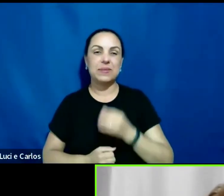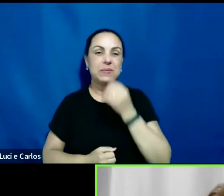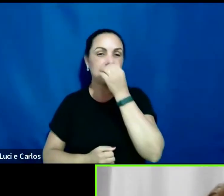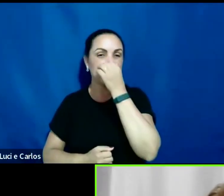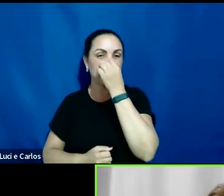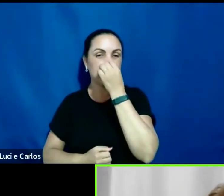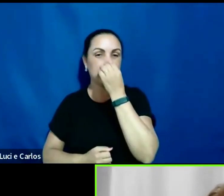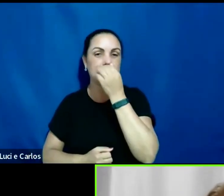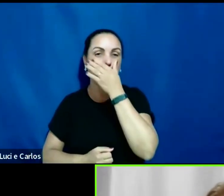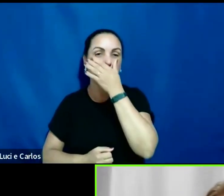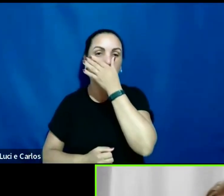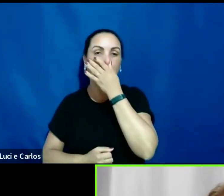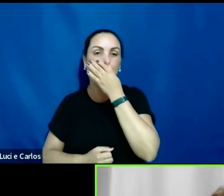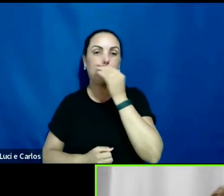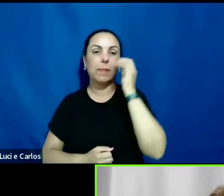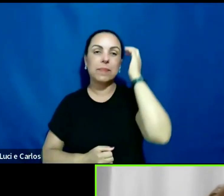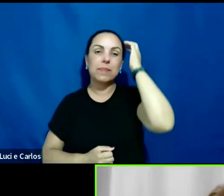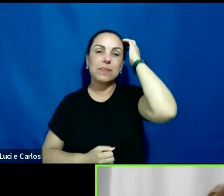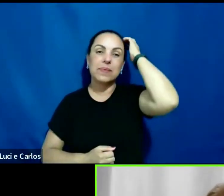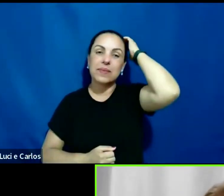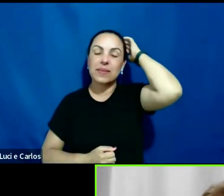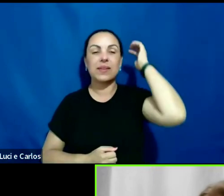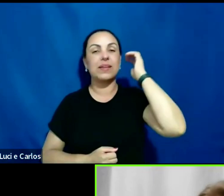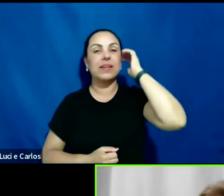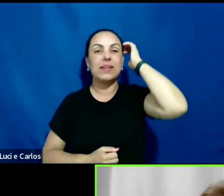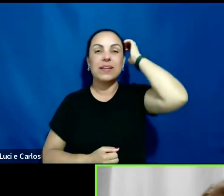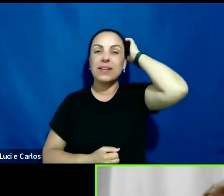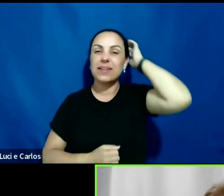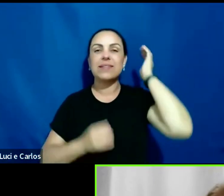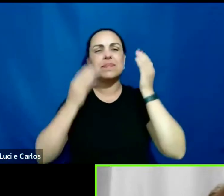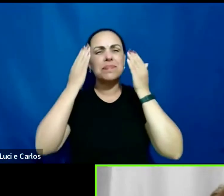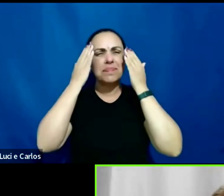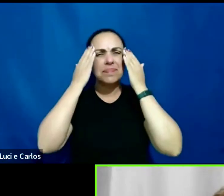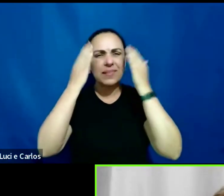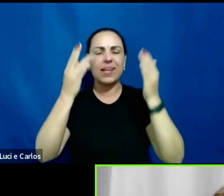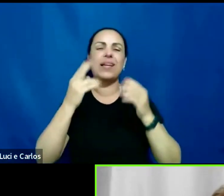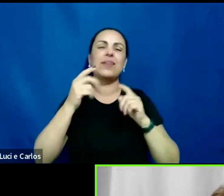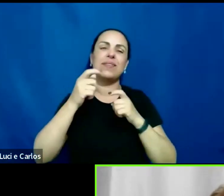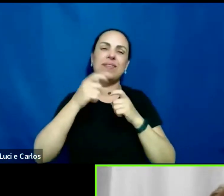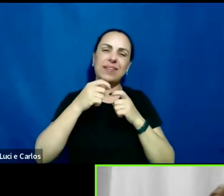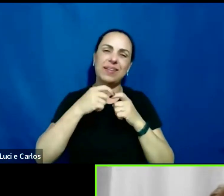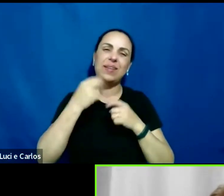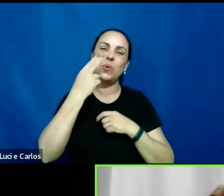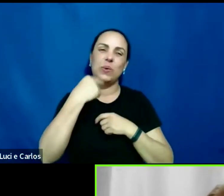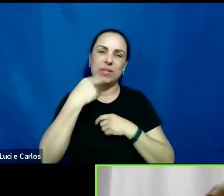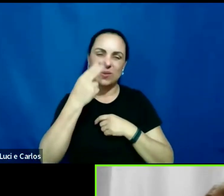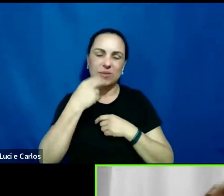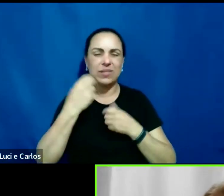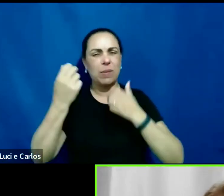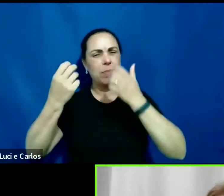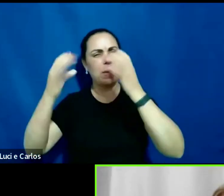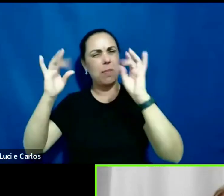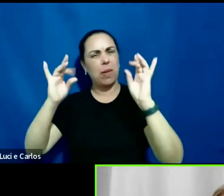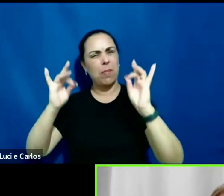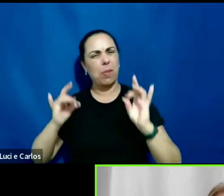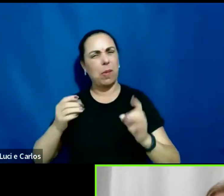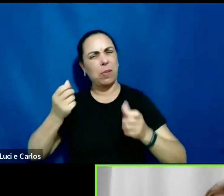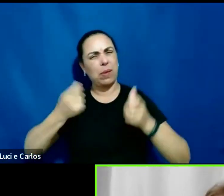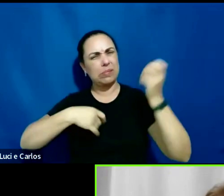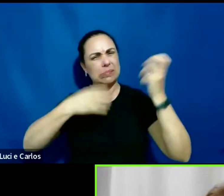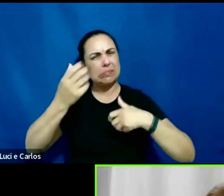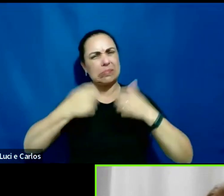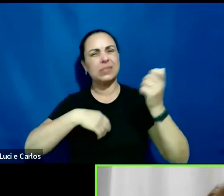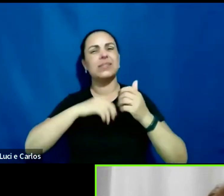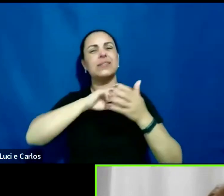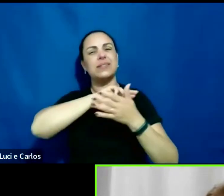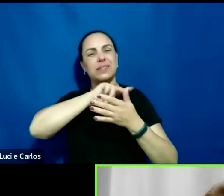Muito obrigada, Sunaik, por tantas informações aí maravilhosas, excelente. Vamos cuidar aí